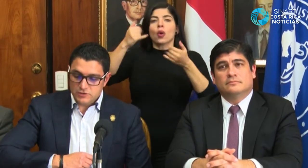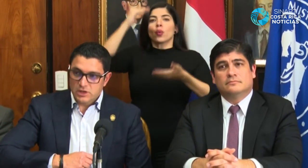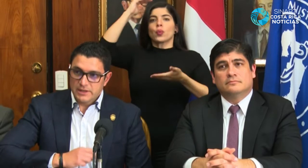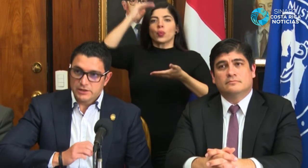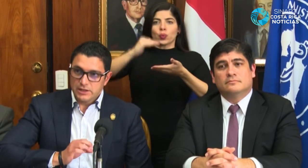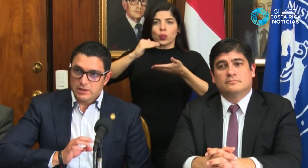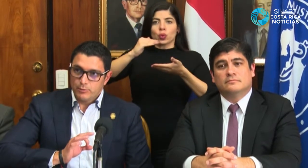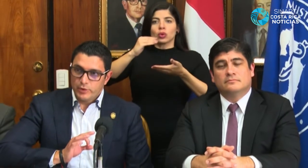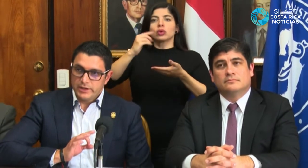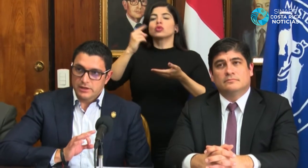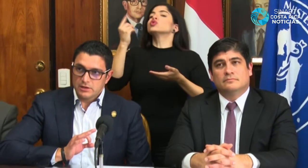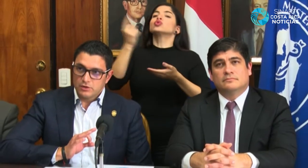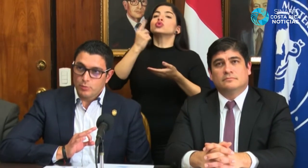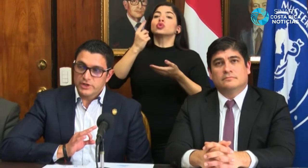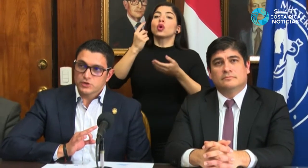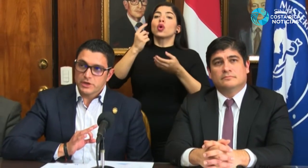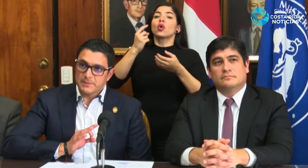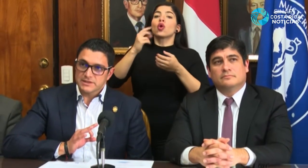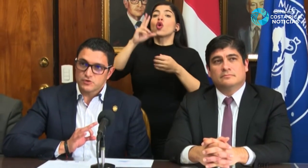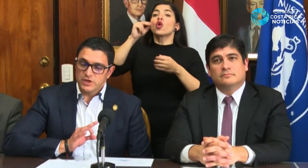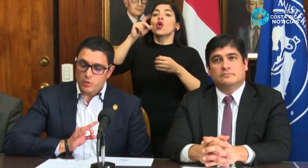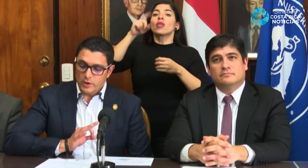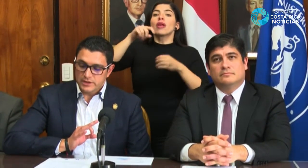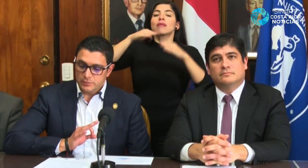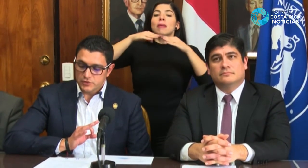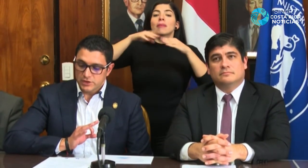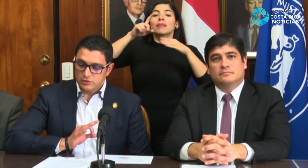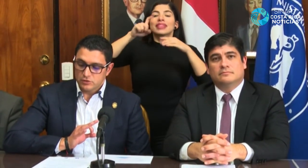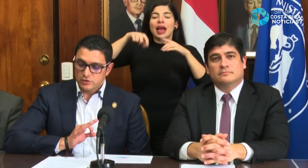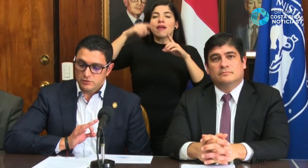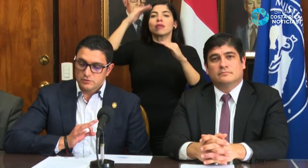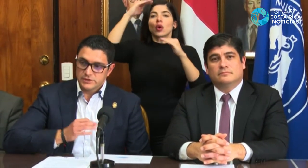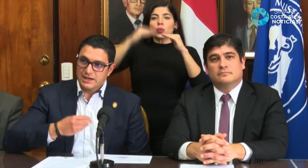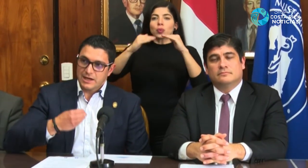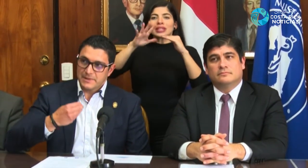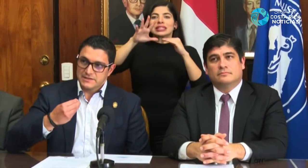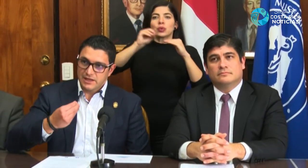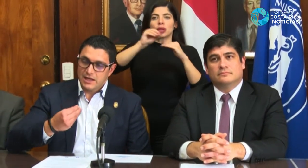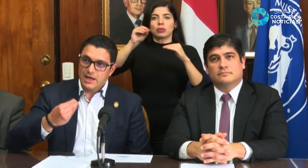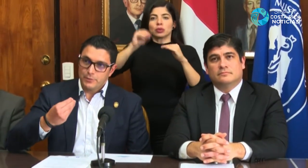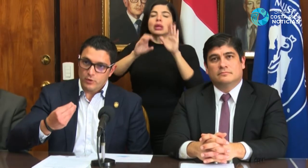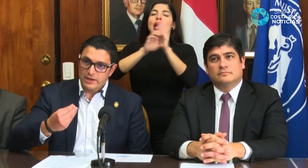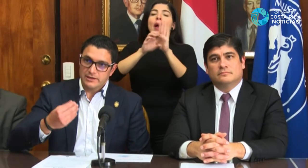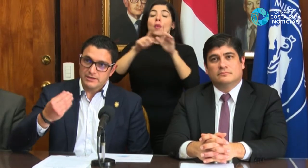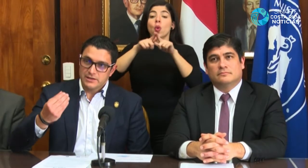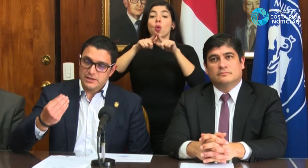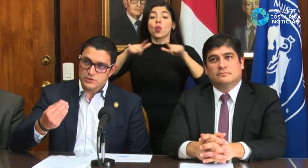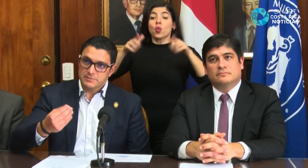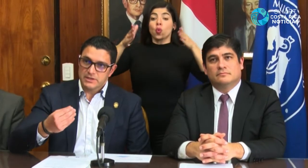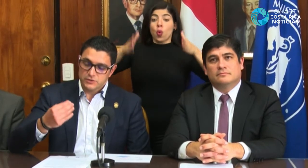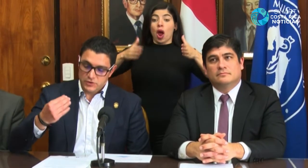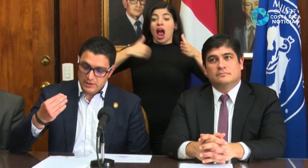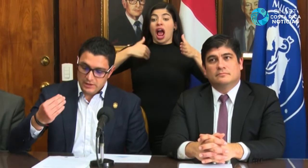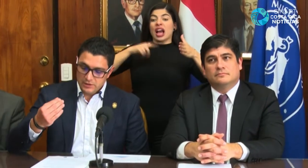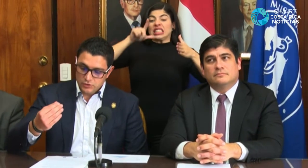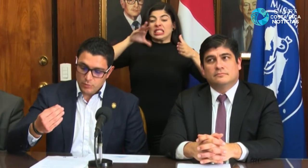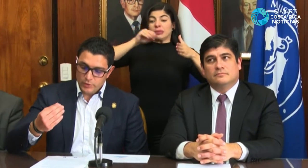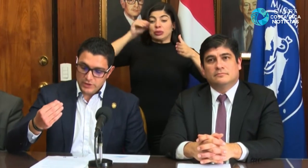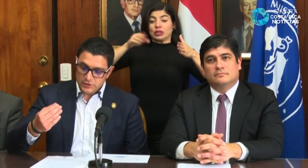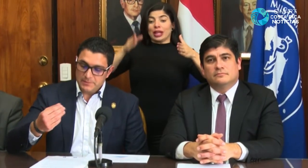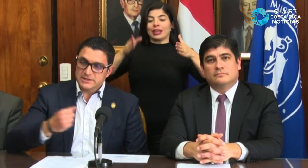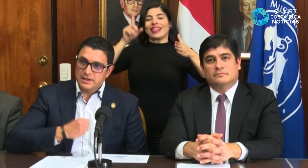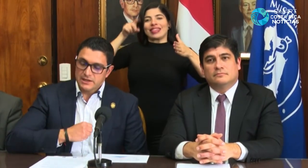que solamente no pueden sobrepasar un 50%, o sea, la capacidad aprobada que tienen esos espacios